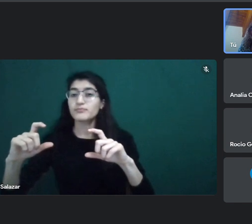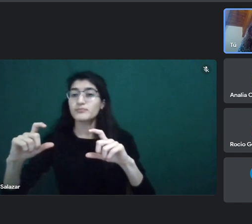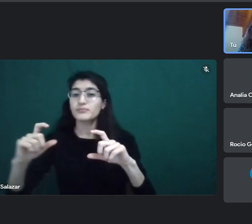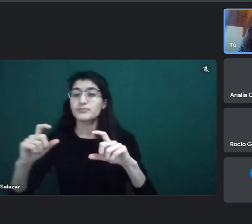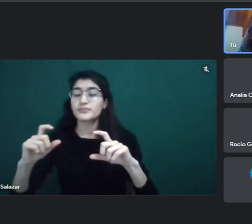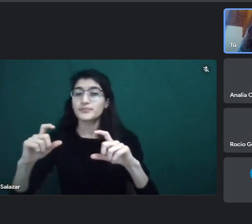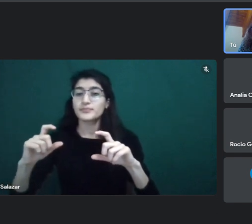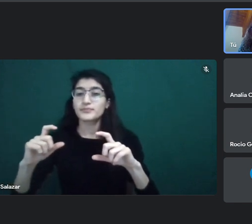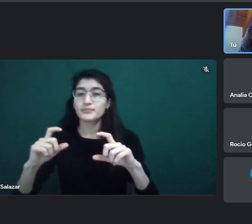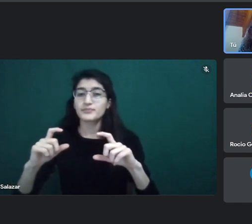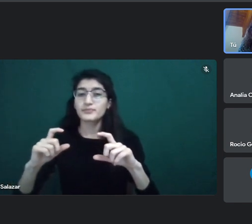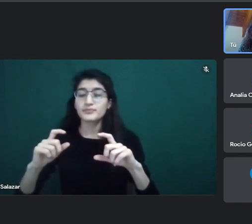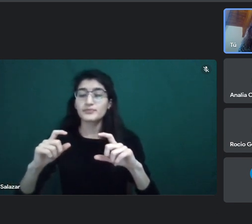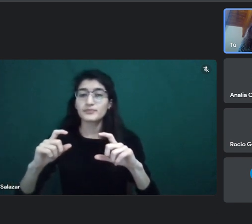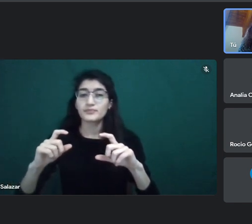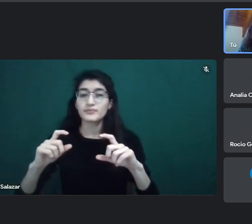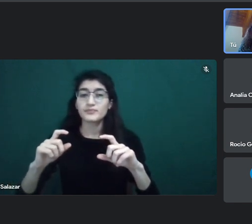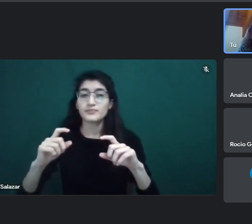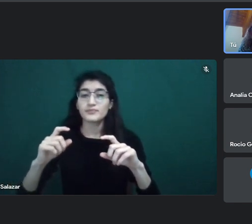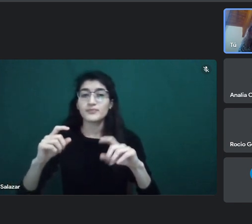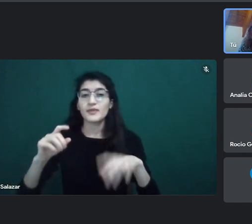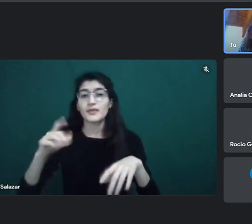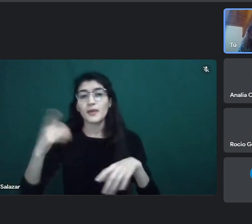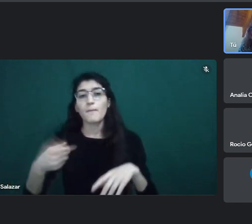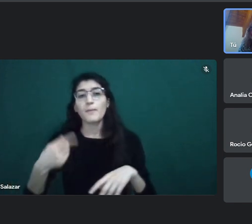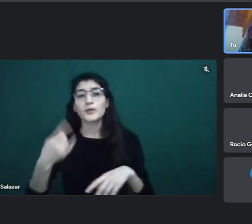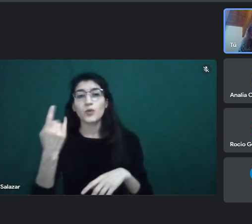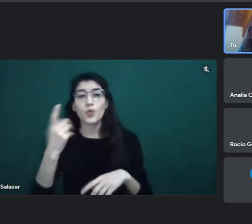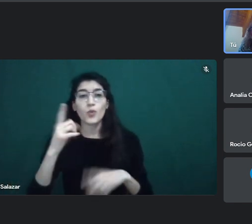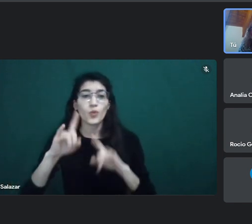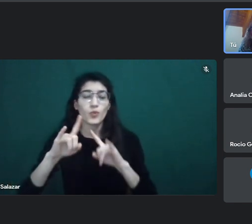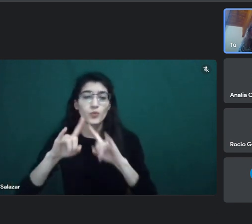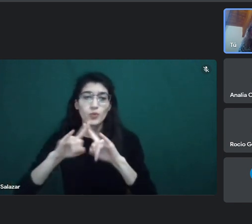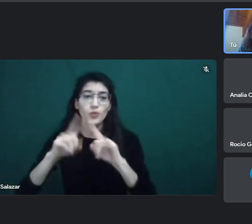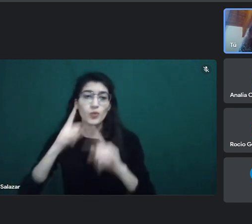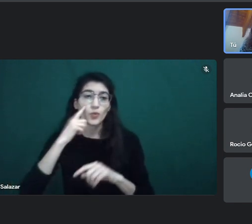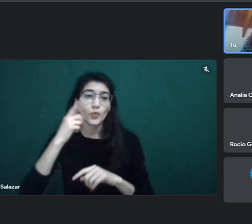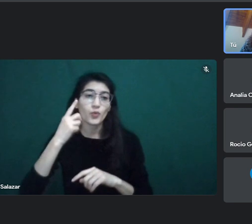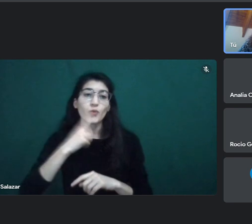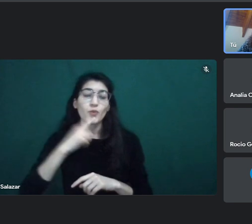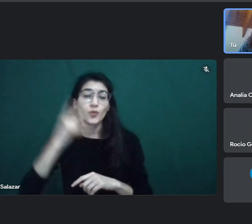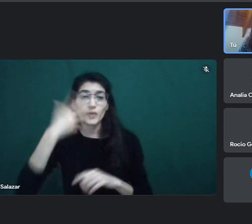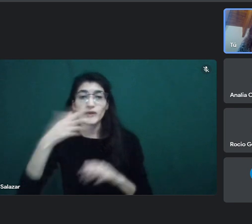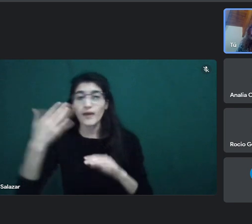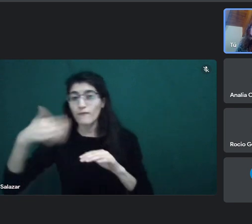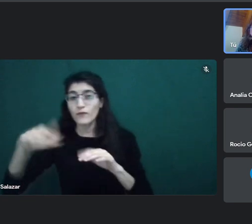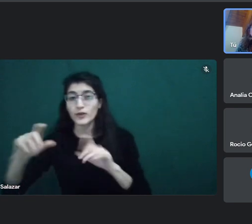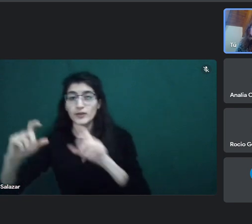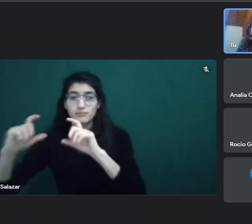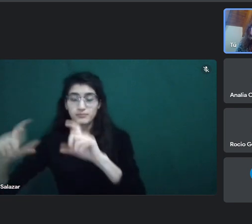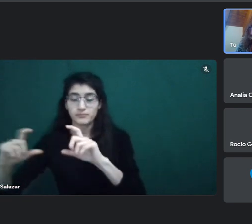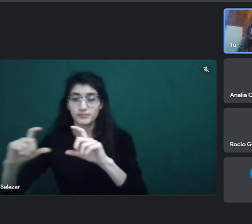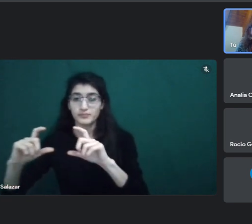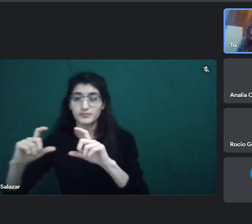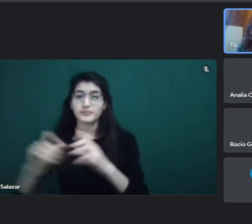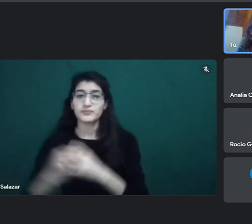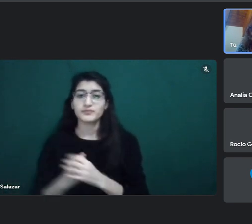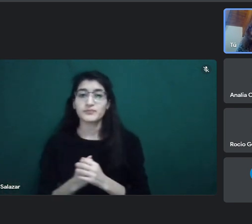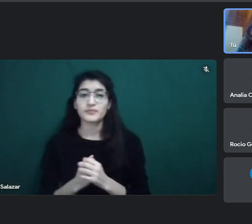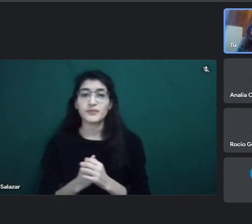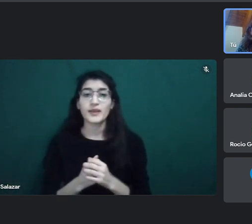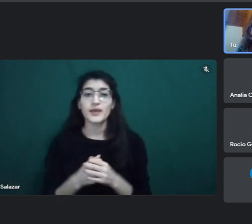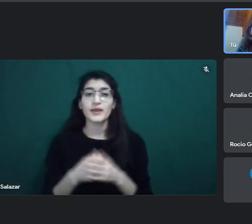La preposición me queda fuera, enfermedades mentales, ¿sí? Entonces, should